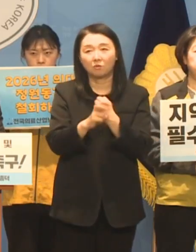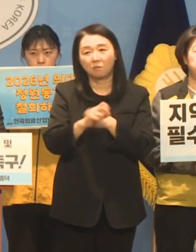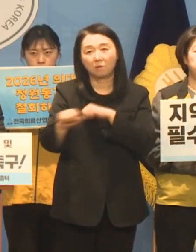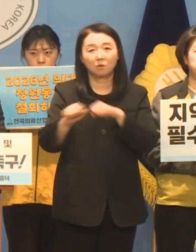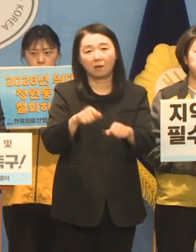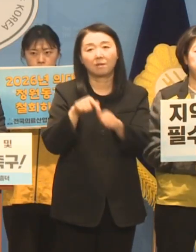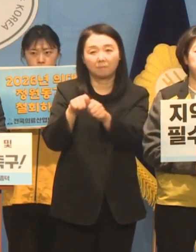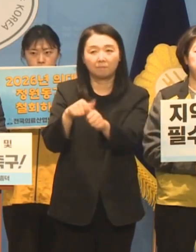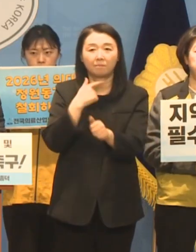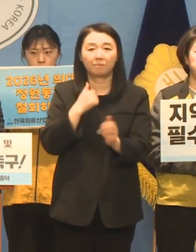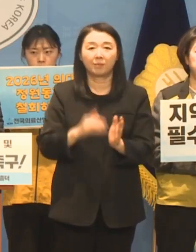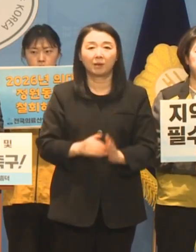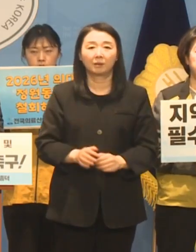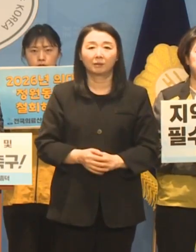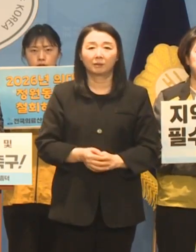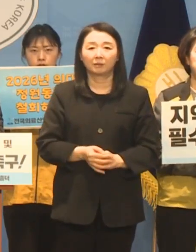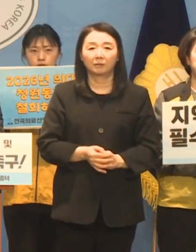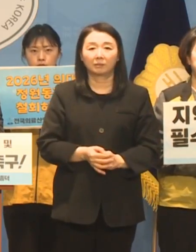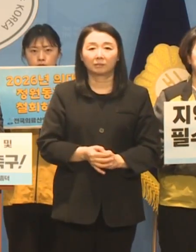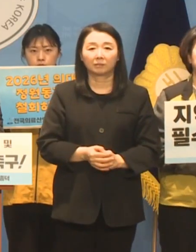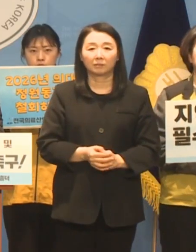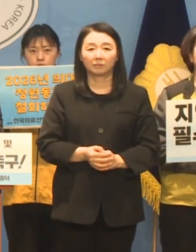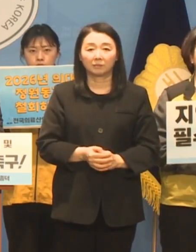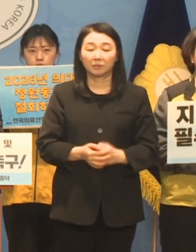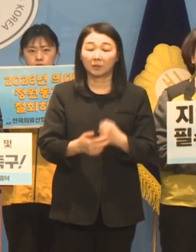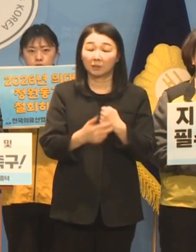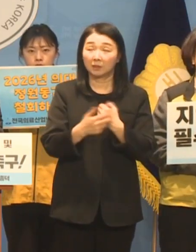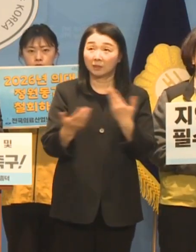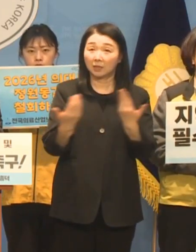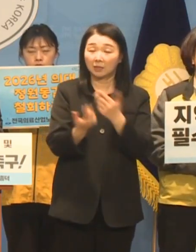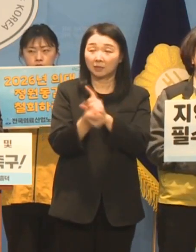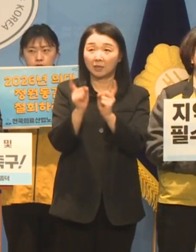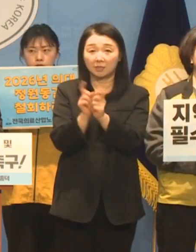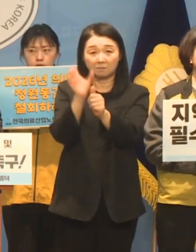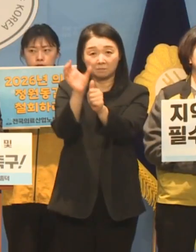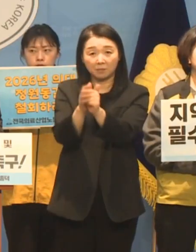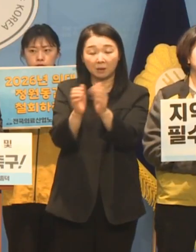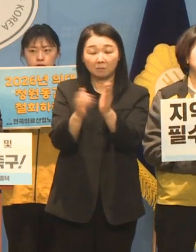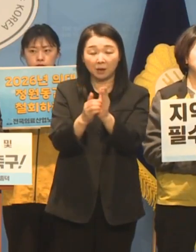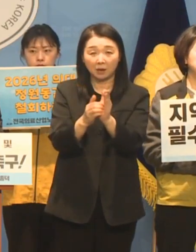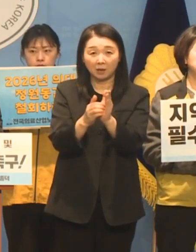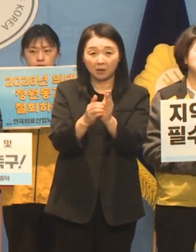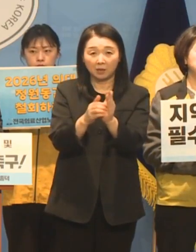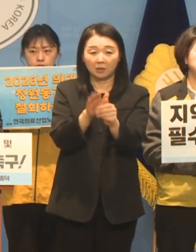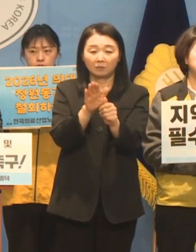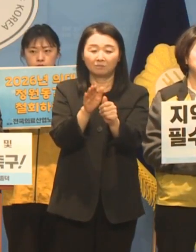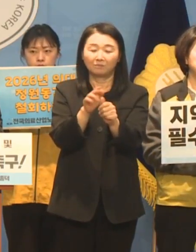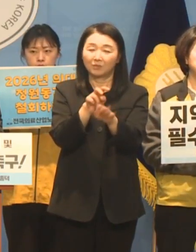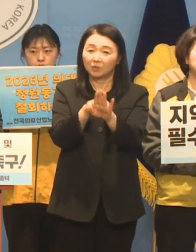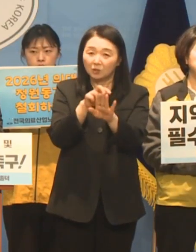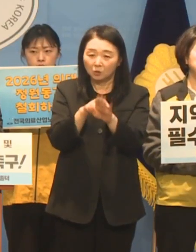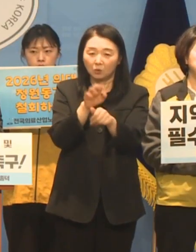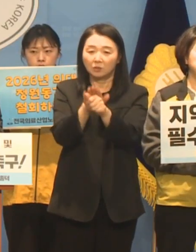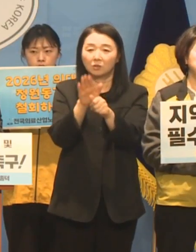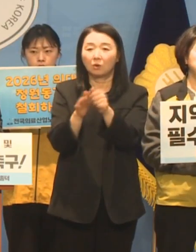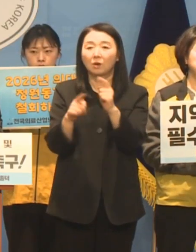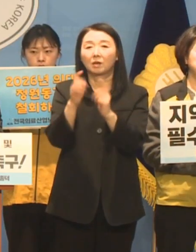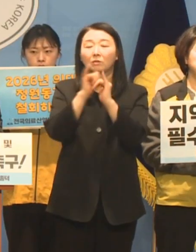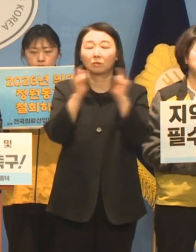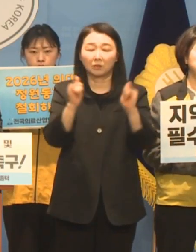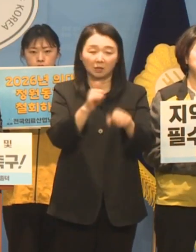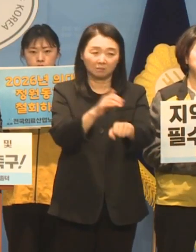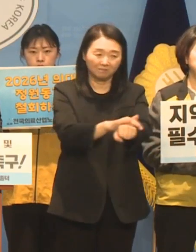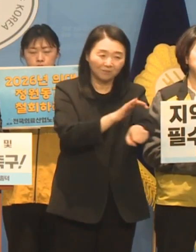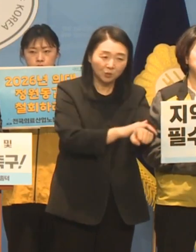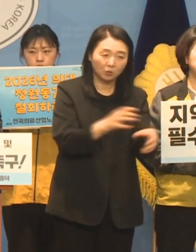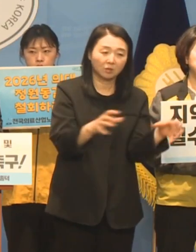행위를 강요하였습니다. 의사 업무를 대신하고 있는 진료 지원 간호사들은 전공의 집단 행동